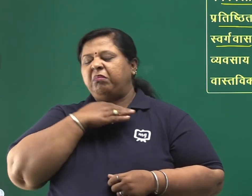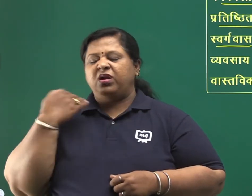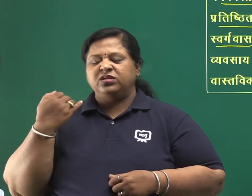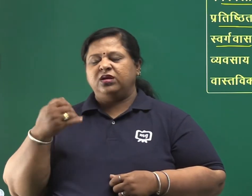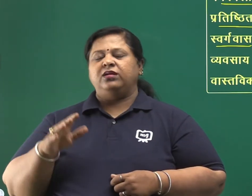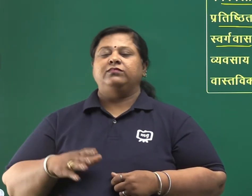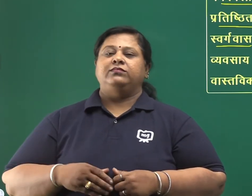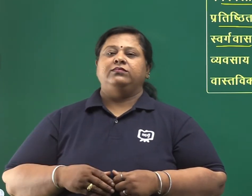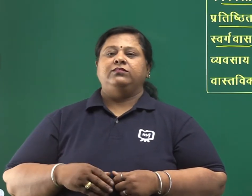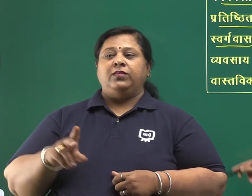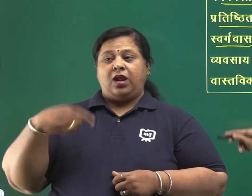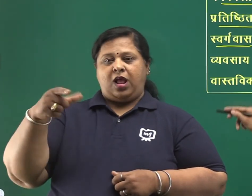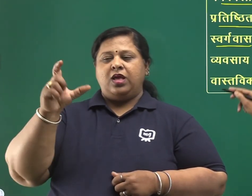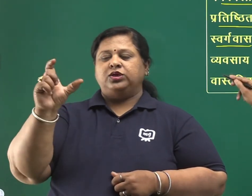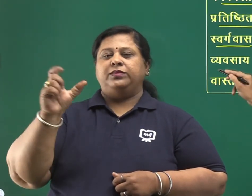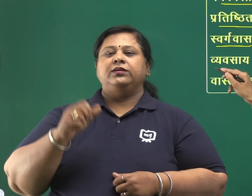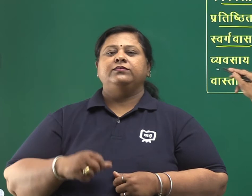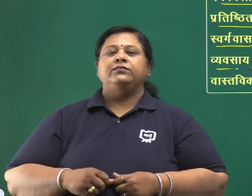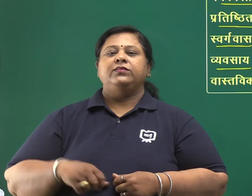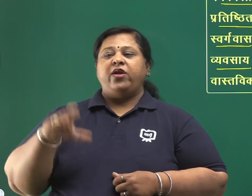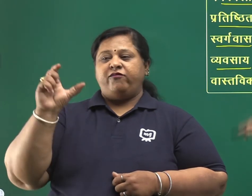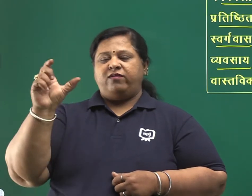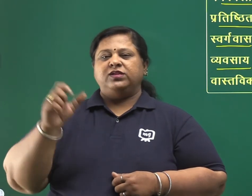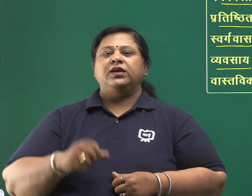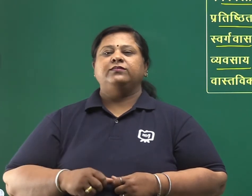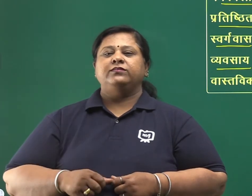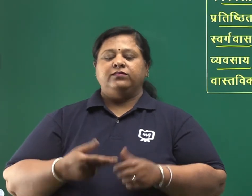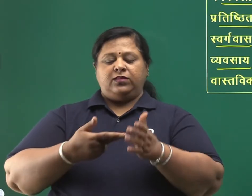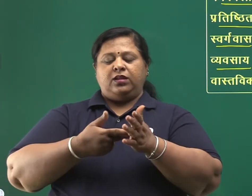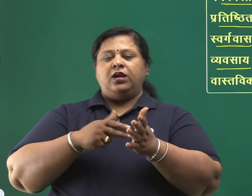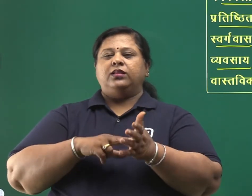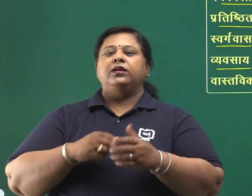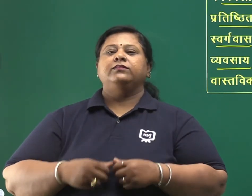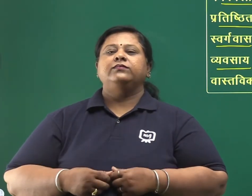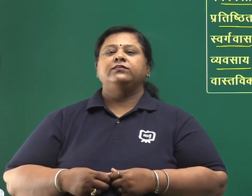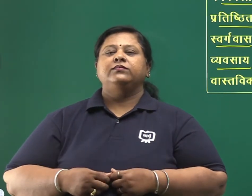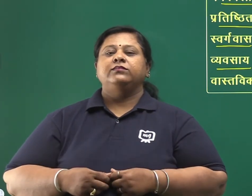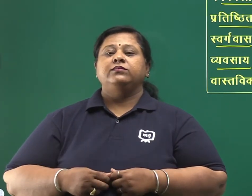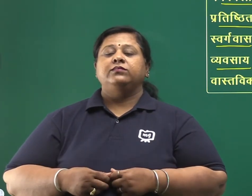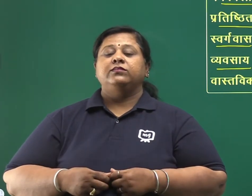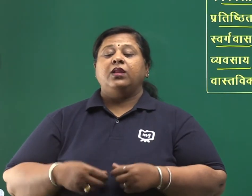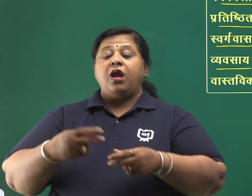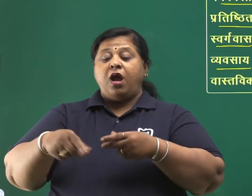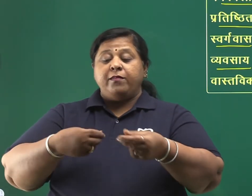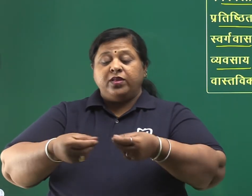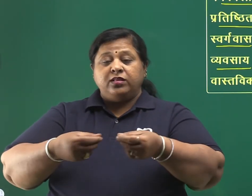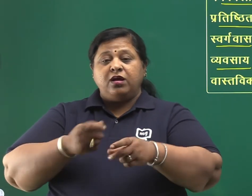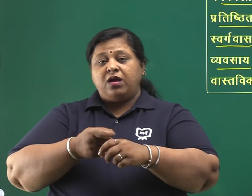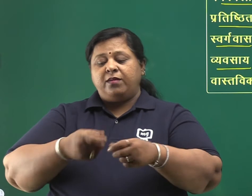जाना। अगला शब्द है व्यवसाय, अर्थ होगा काम धंधा।